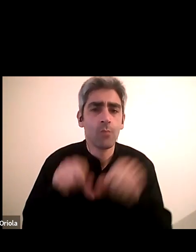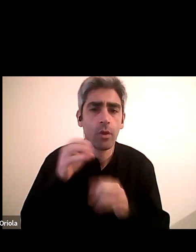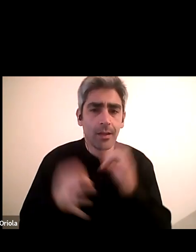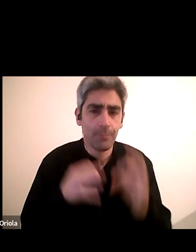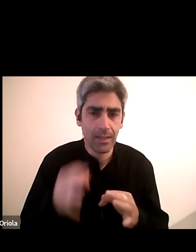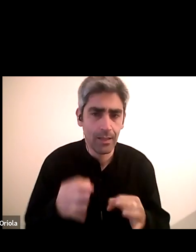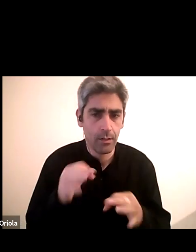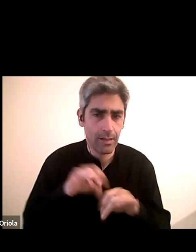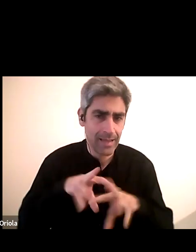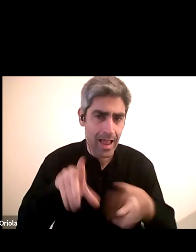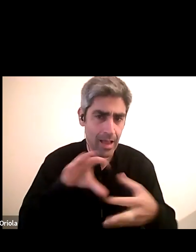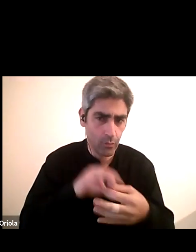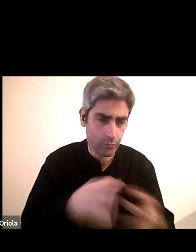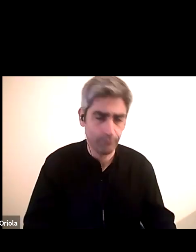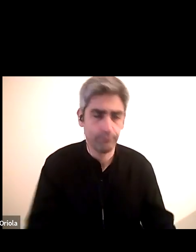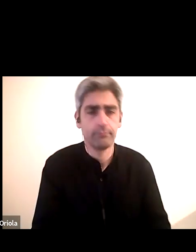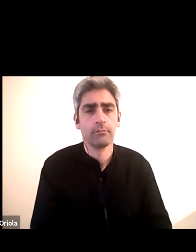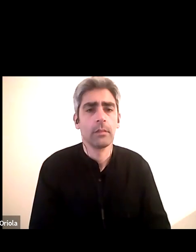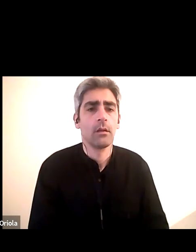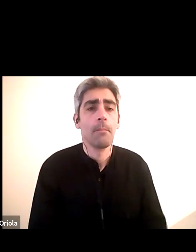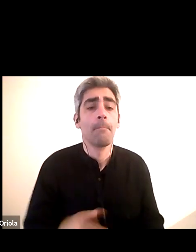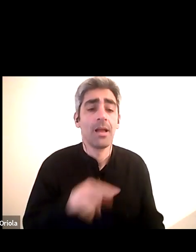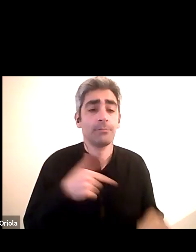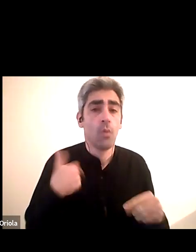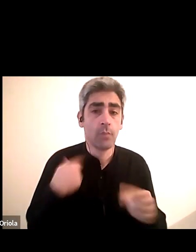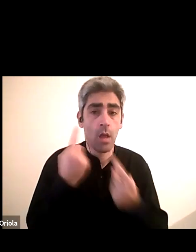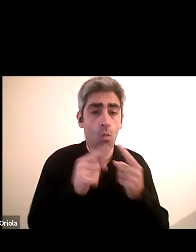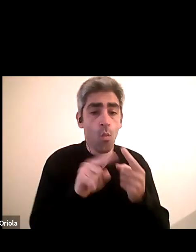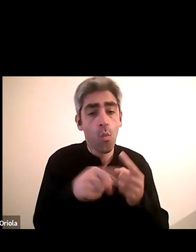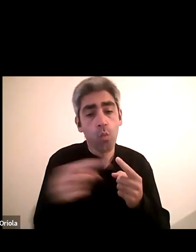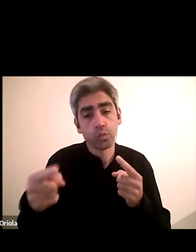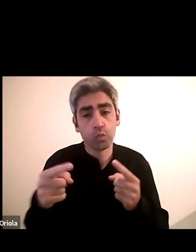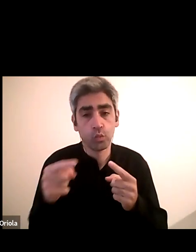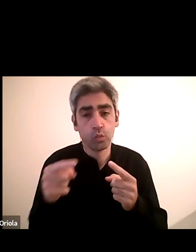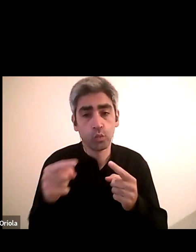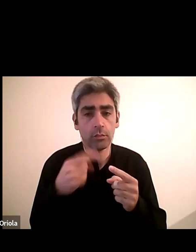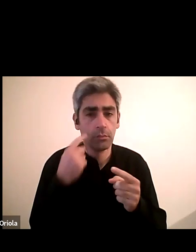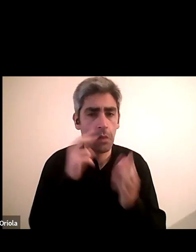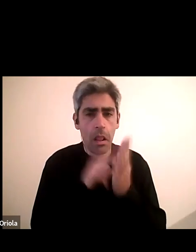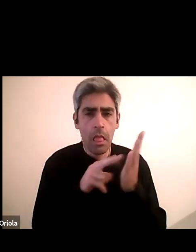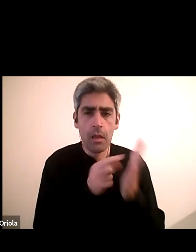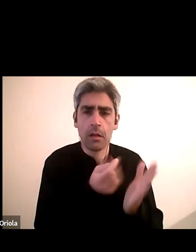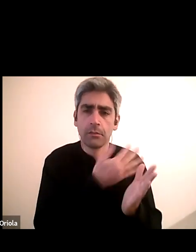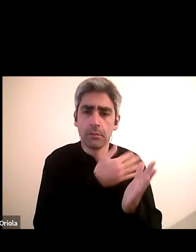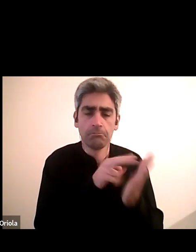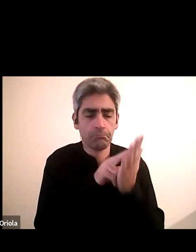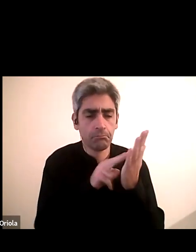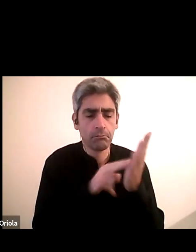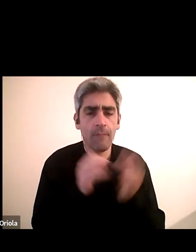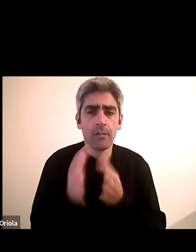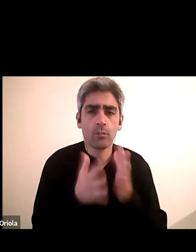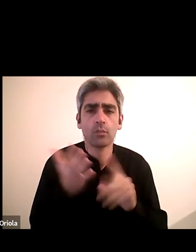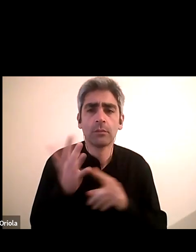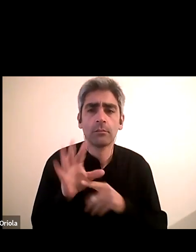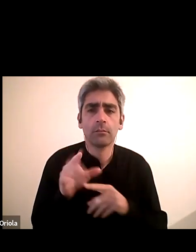quimioterapia. Mas eles próprios, alguns outros, Li recentemente que por exemplo,